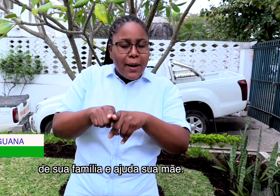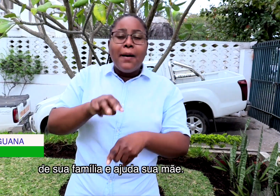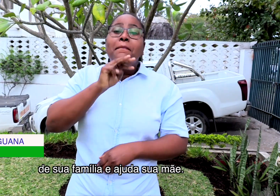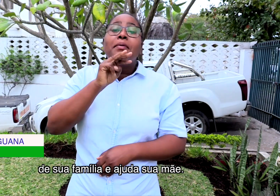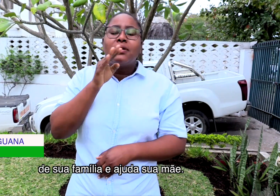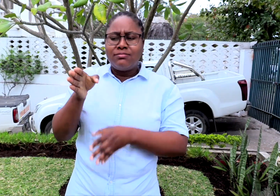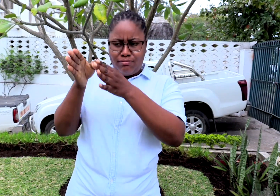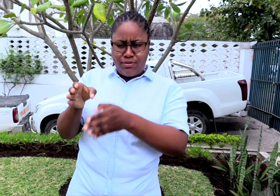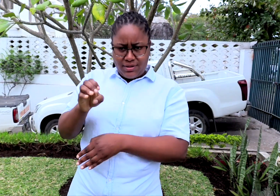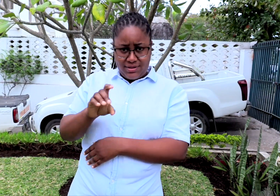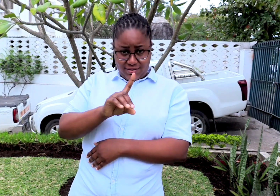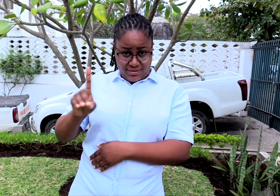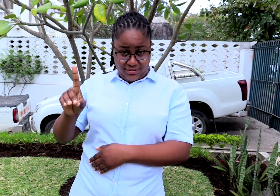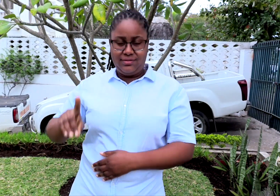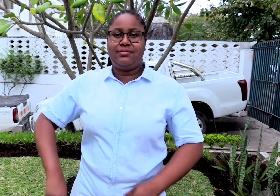e ajuda sua mãe.